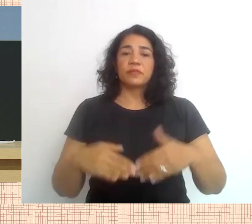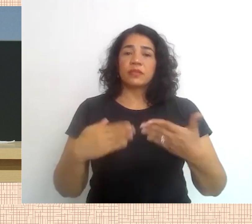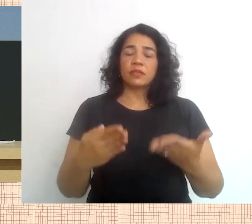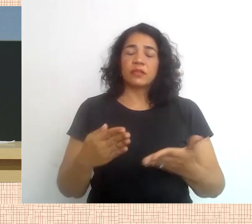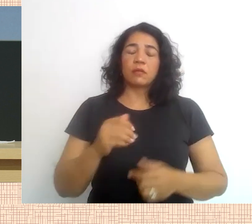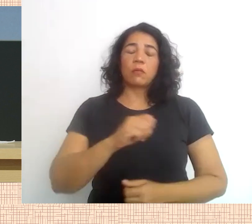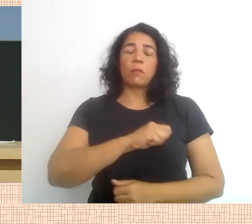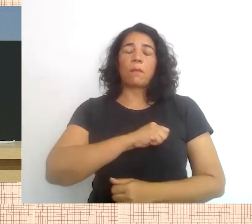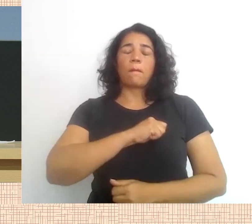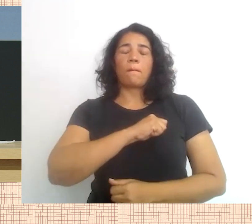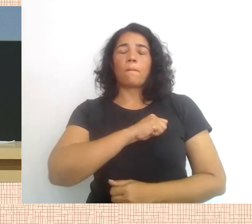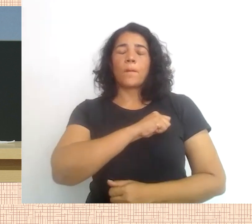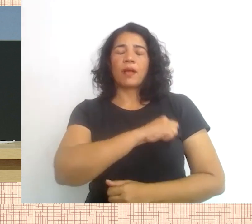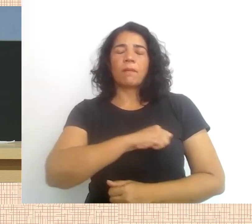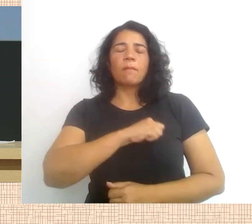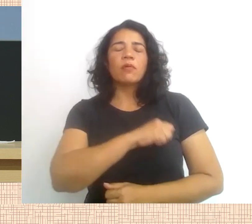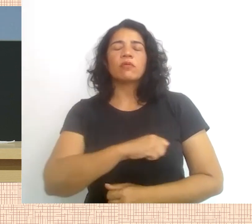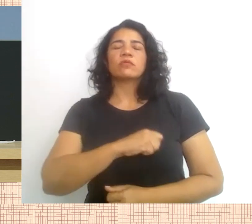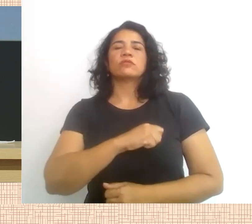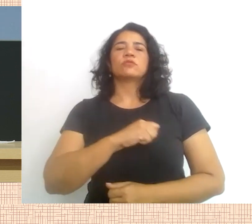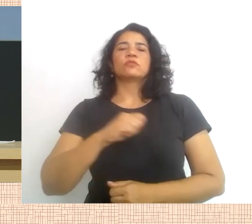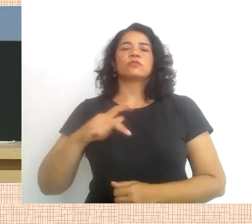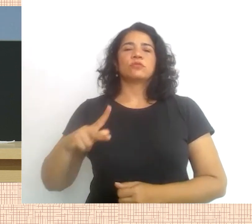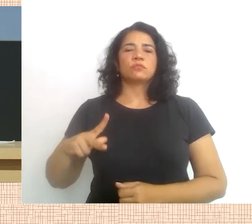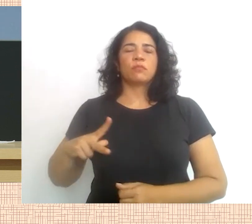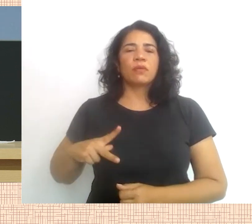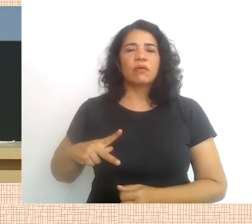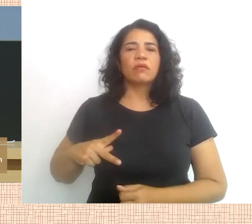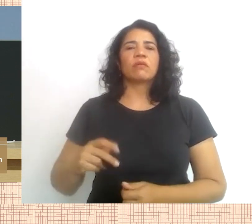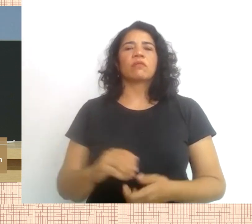novo. Efésios 1, versículo